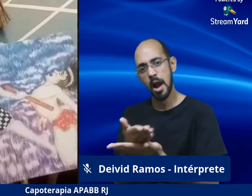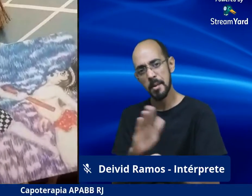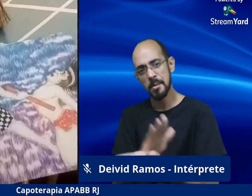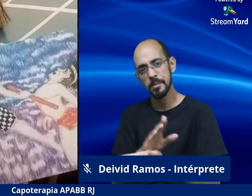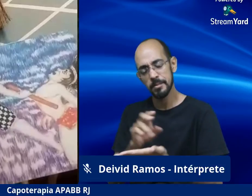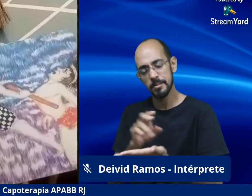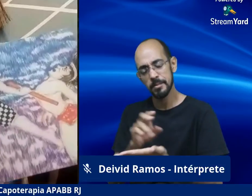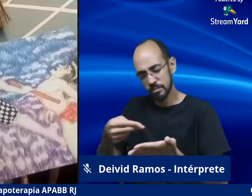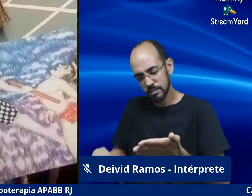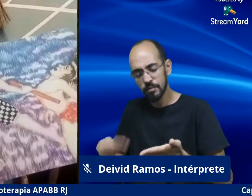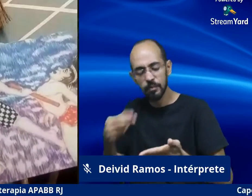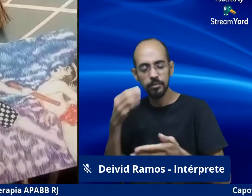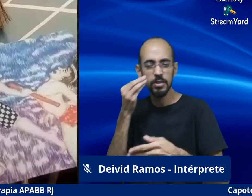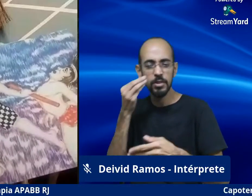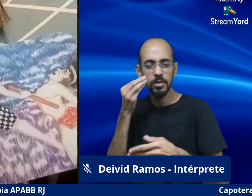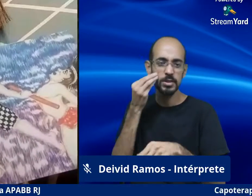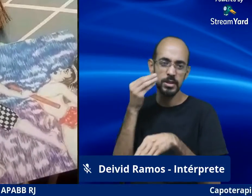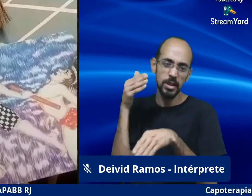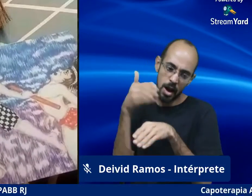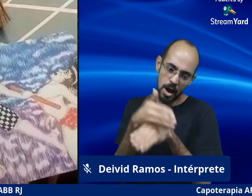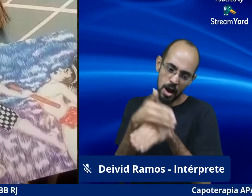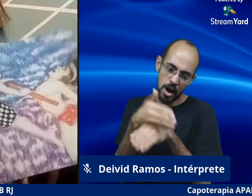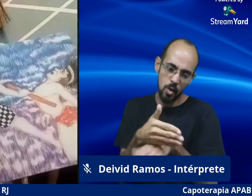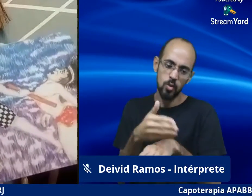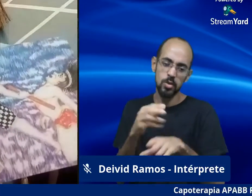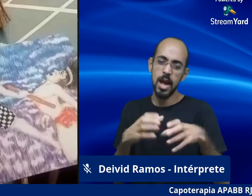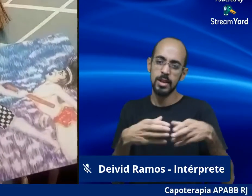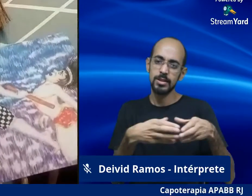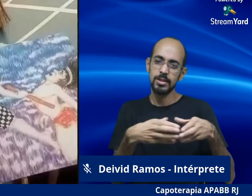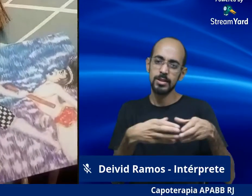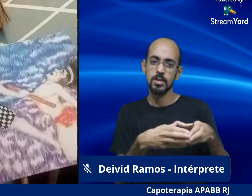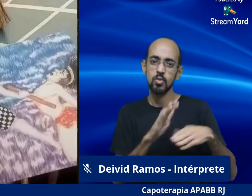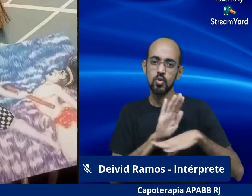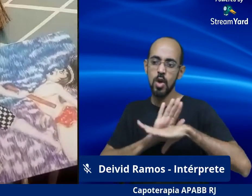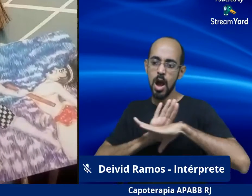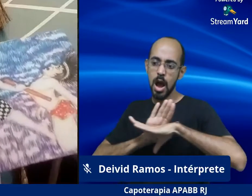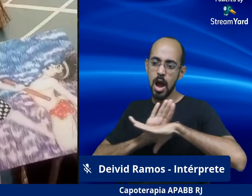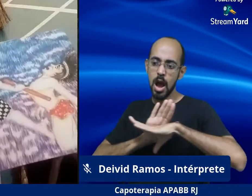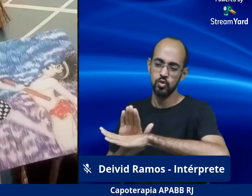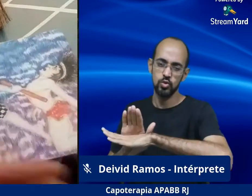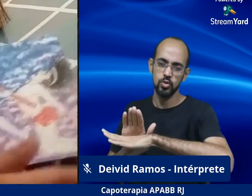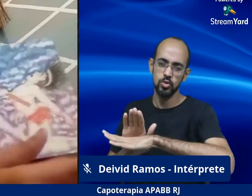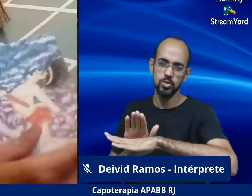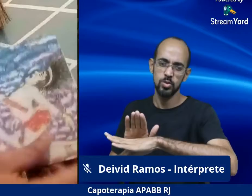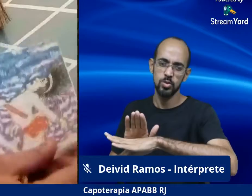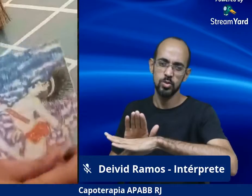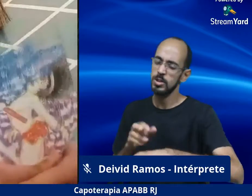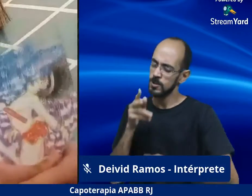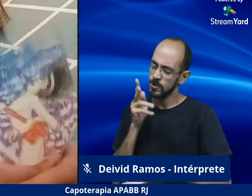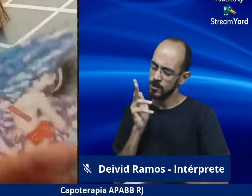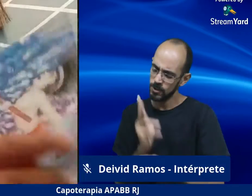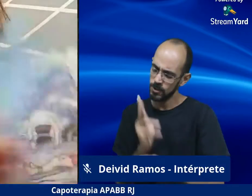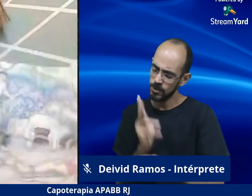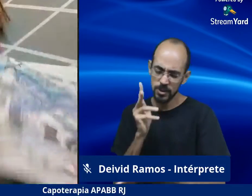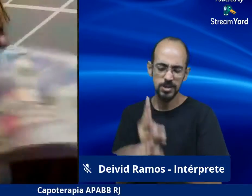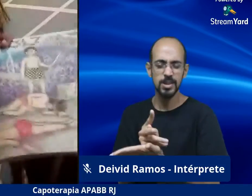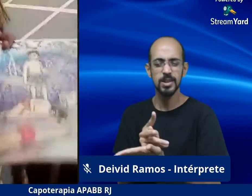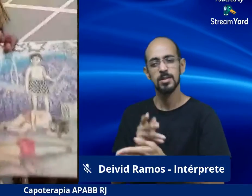tribo dos índios que lhe ajudaram. Era inevitável contra-atacar, não conseguiam.